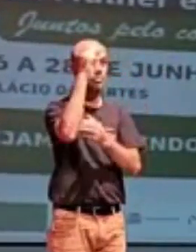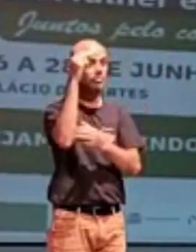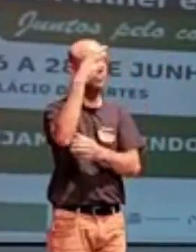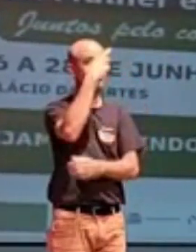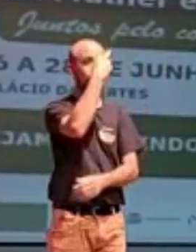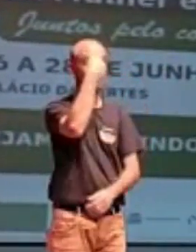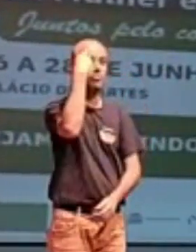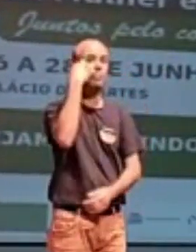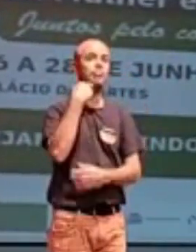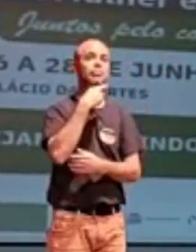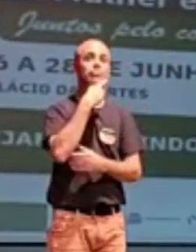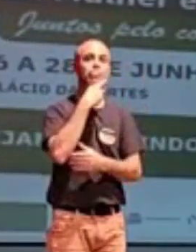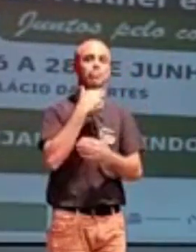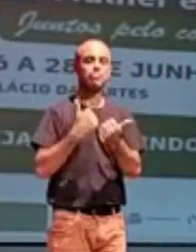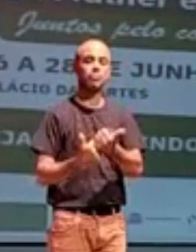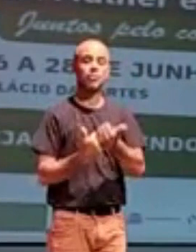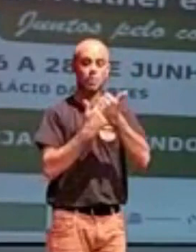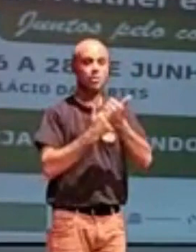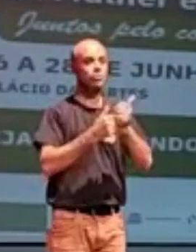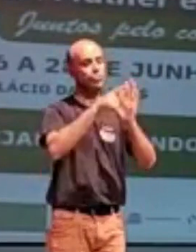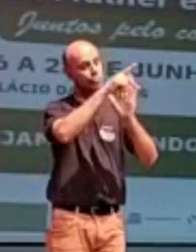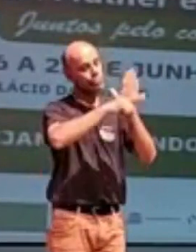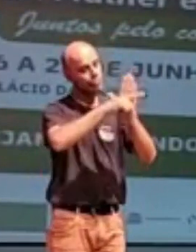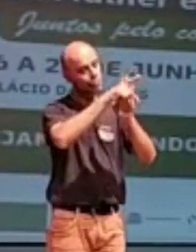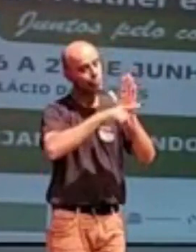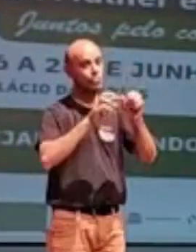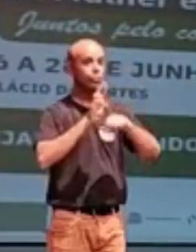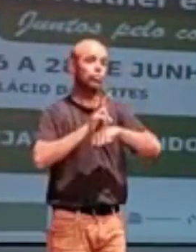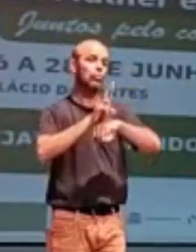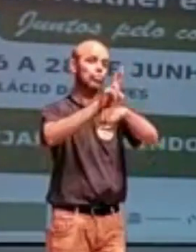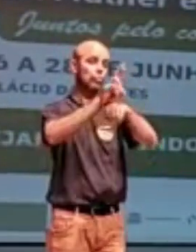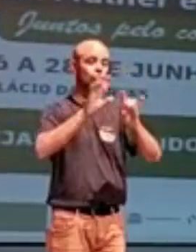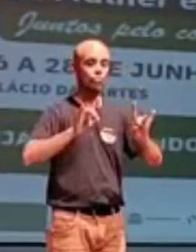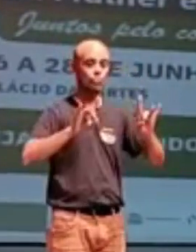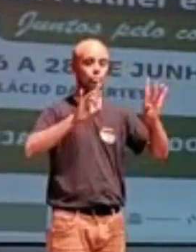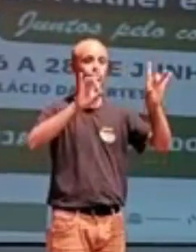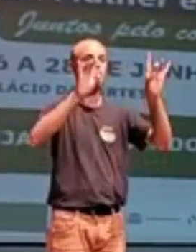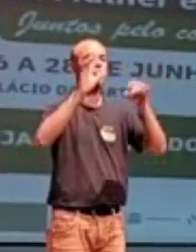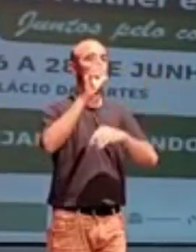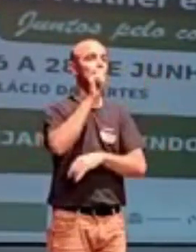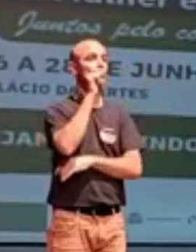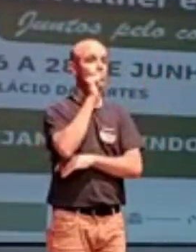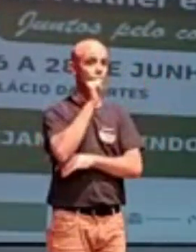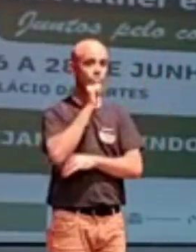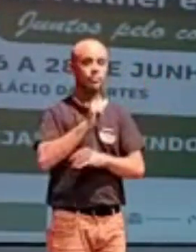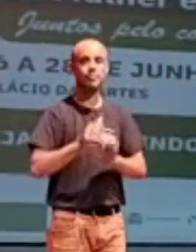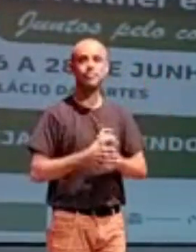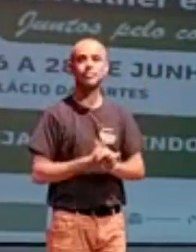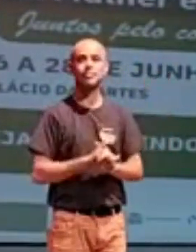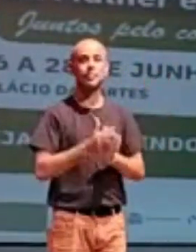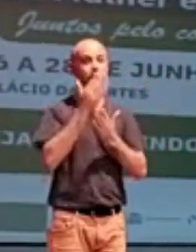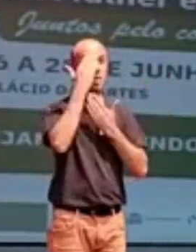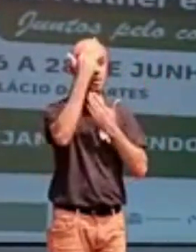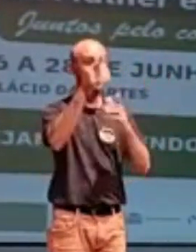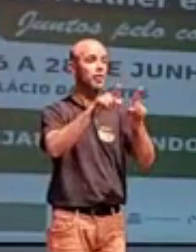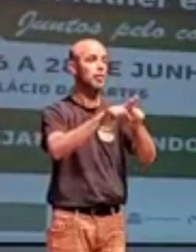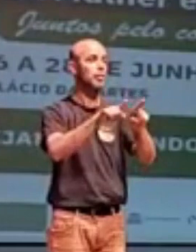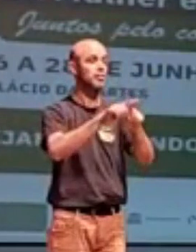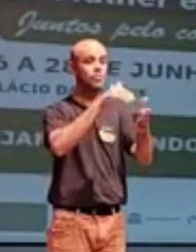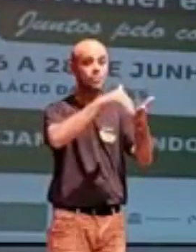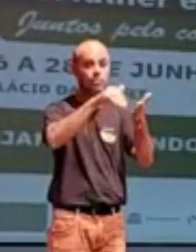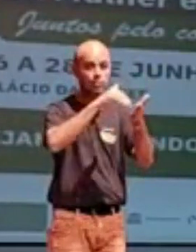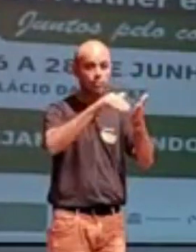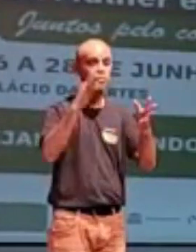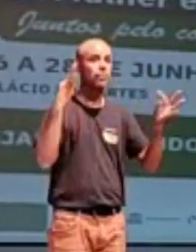que também sempre apoia os projetos da Procuradoria Especial da Mulher. Eu gostaria de agradecer em especial o secretário